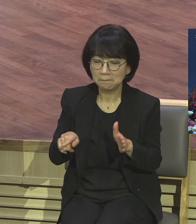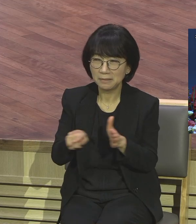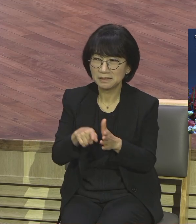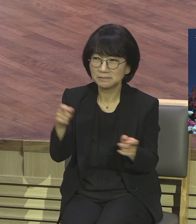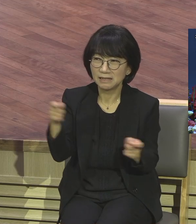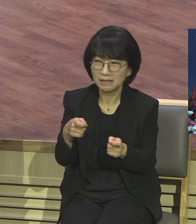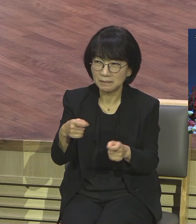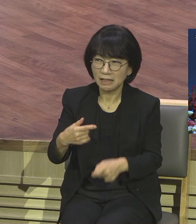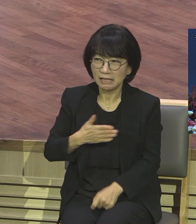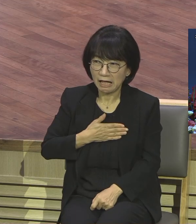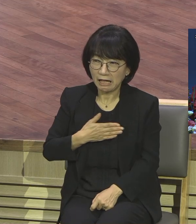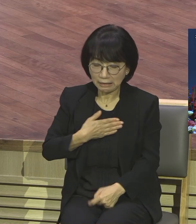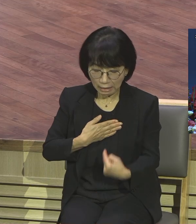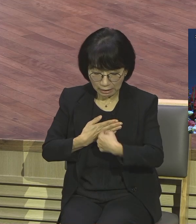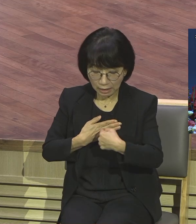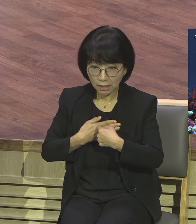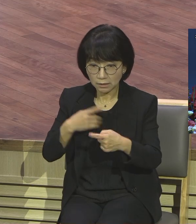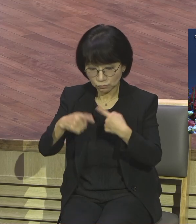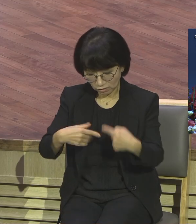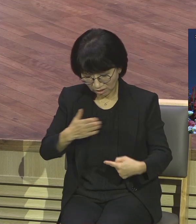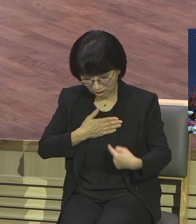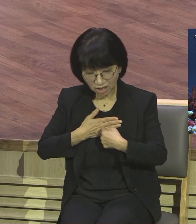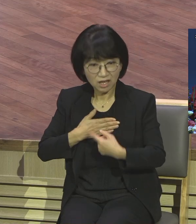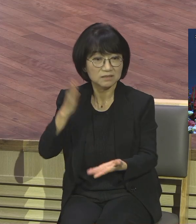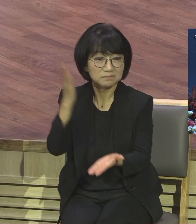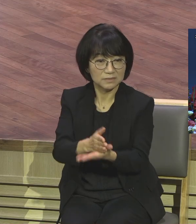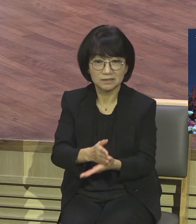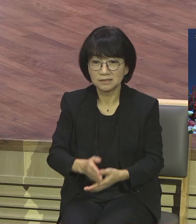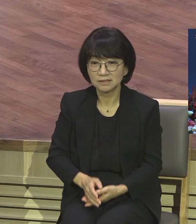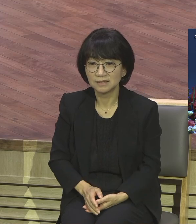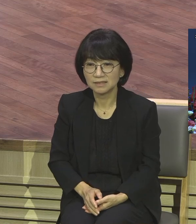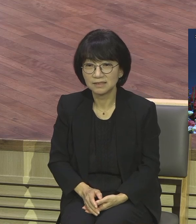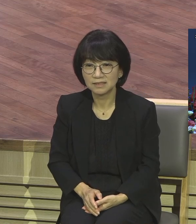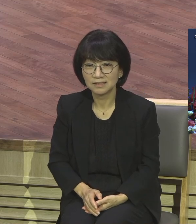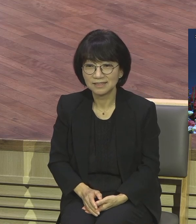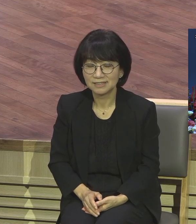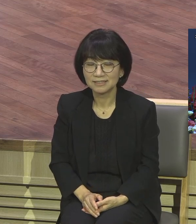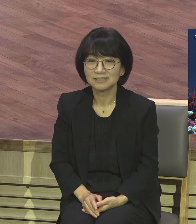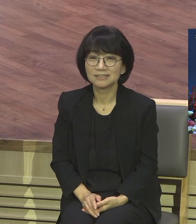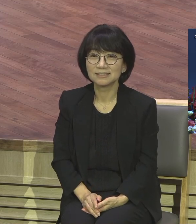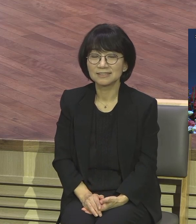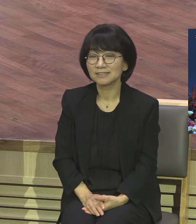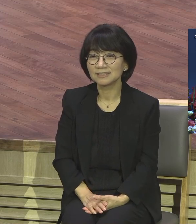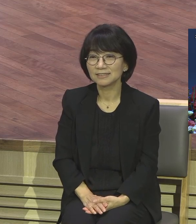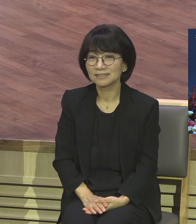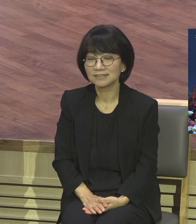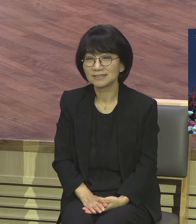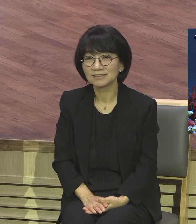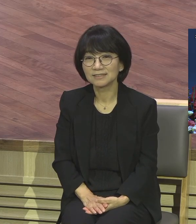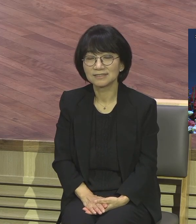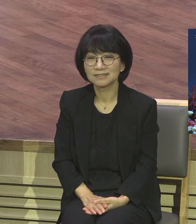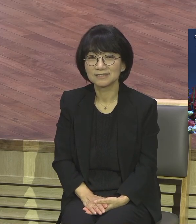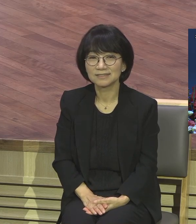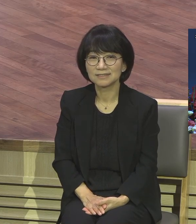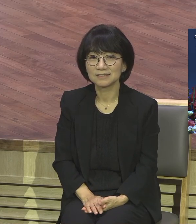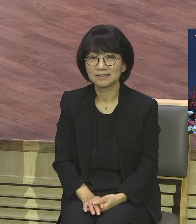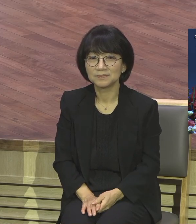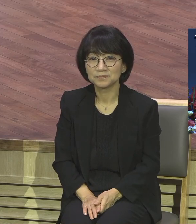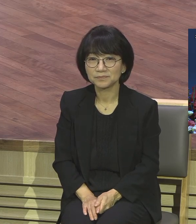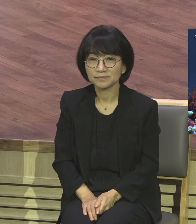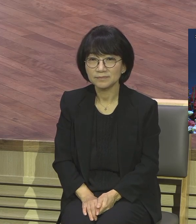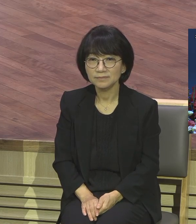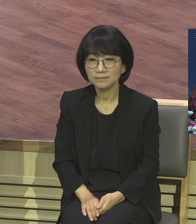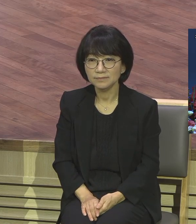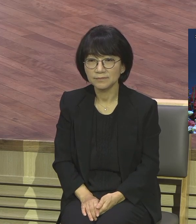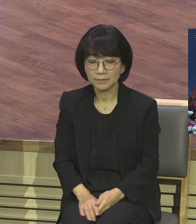됐어. 나는. 그거 필요 없다 하잖아요. 그 증거입니다. 그 증거. 그